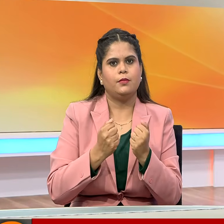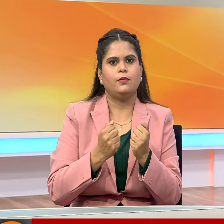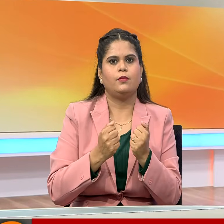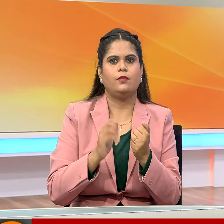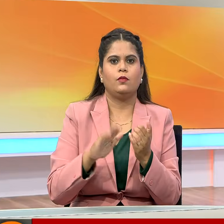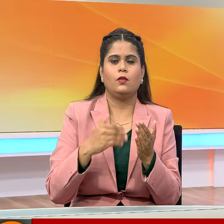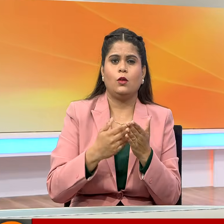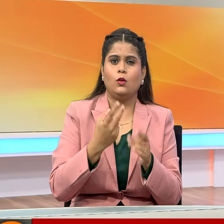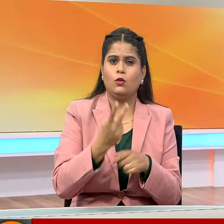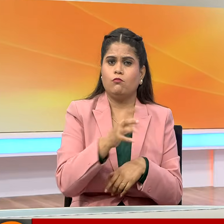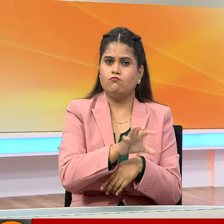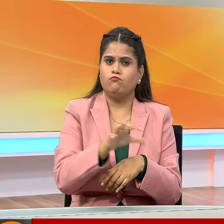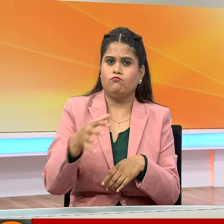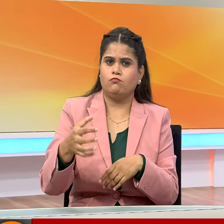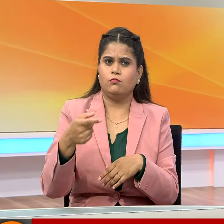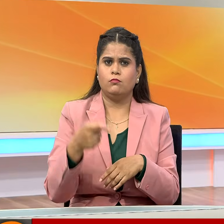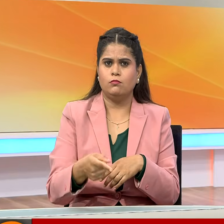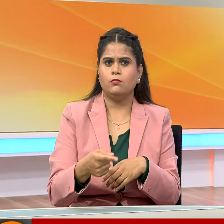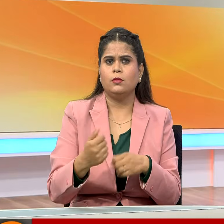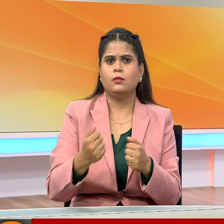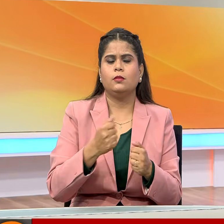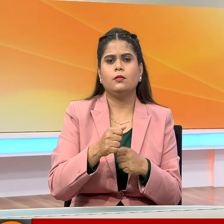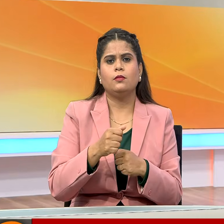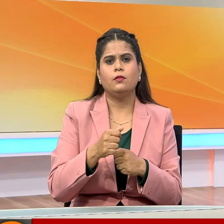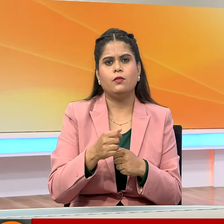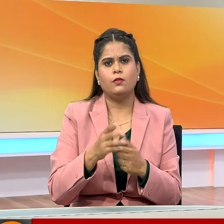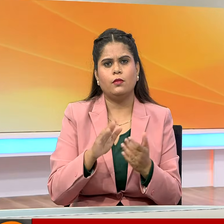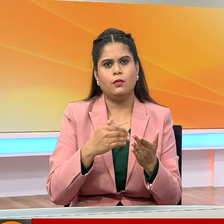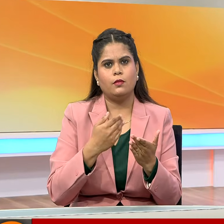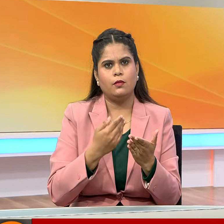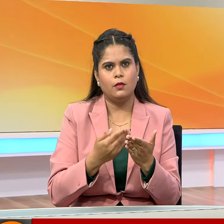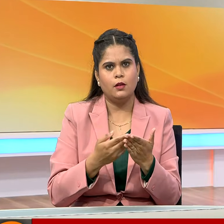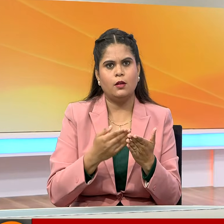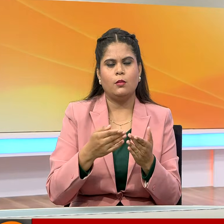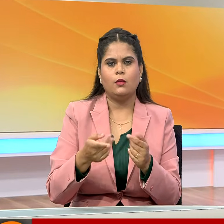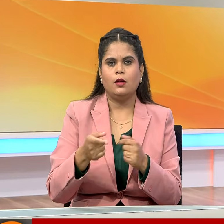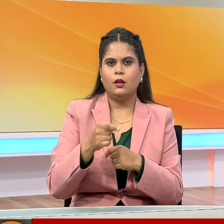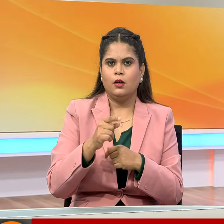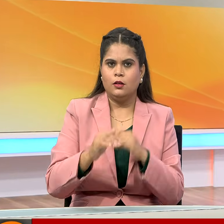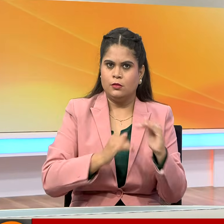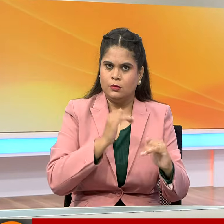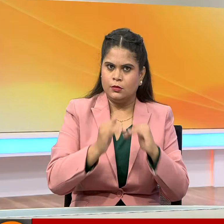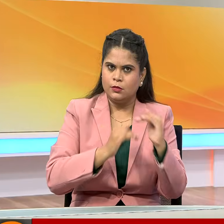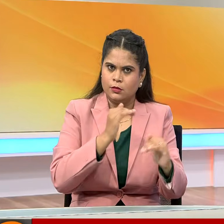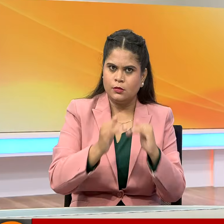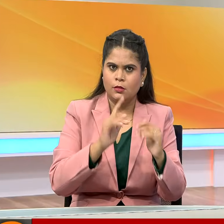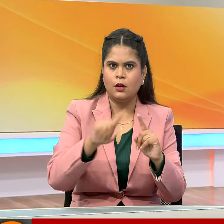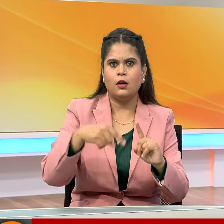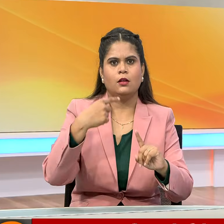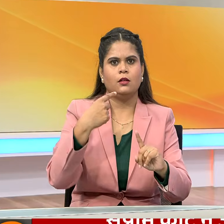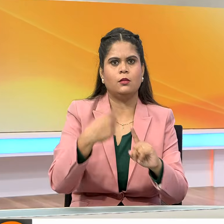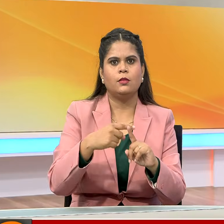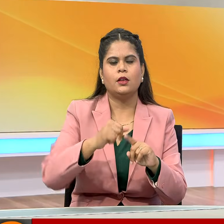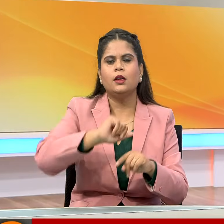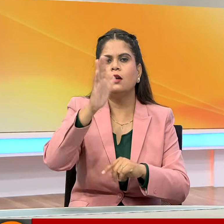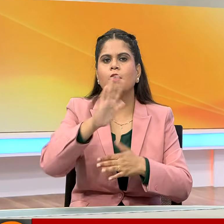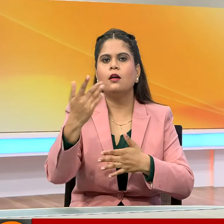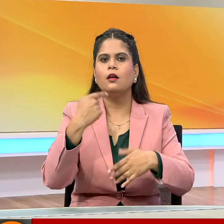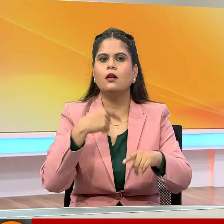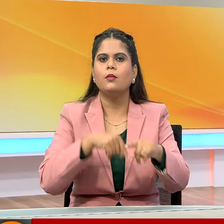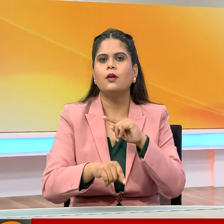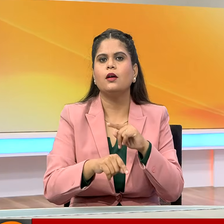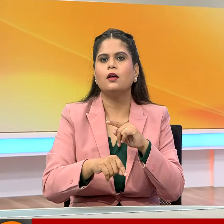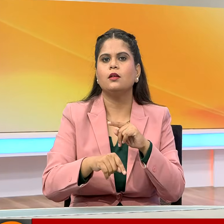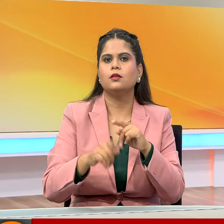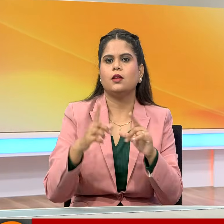बड़े लोकतांत्रिक देशों के रूप में पीस, स्टेबिलिटी और प्रॉस्पेरिटी को सुनिश्चित करने की इंडिया और जापान की एक अहम जिम्मेदारी